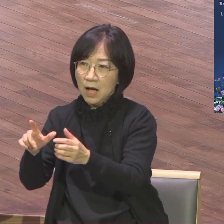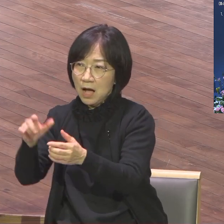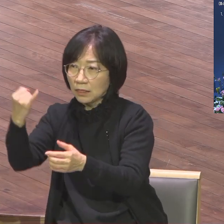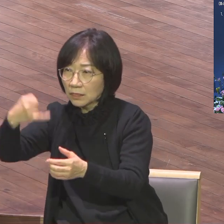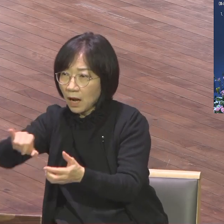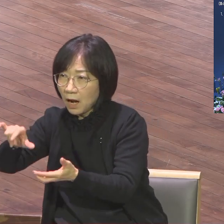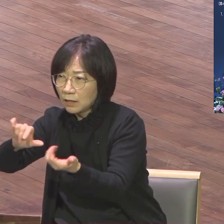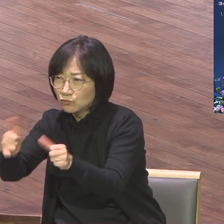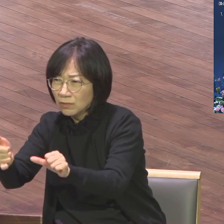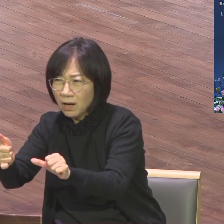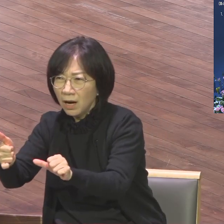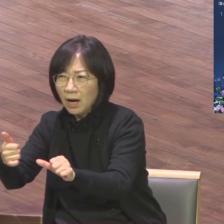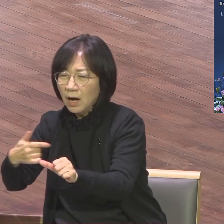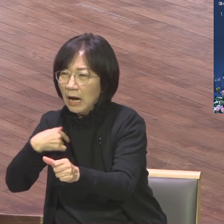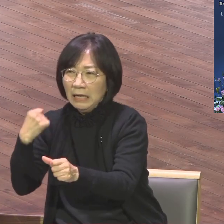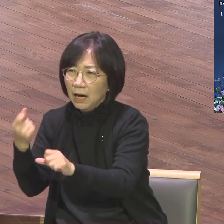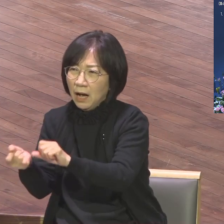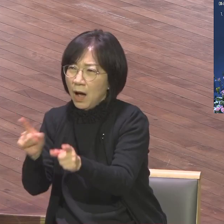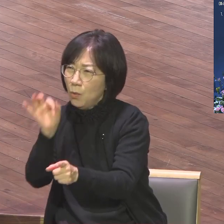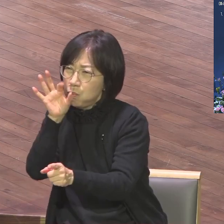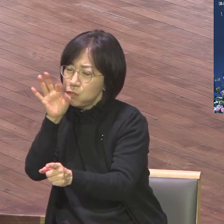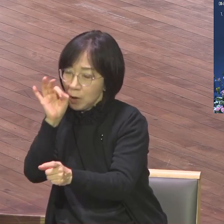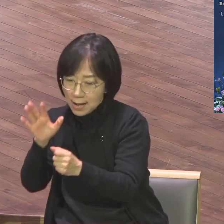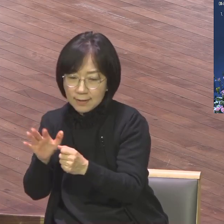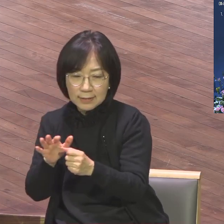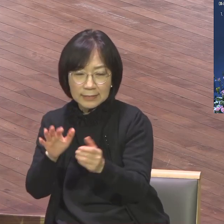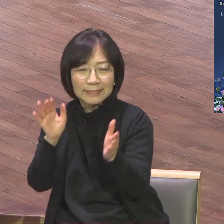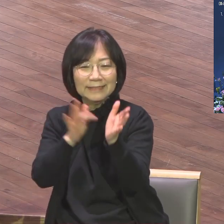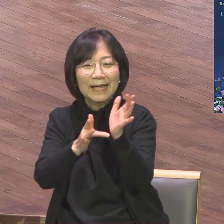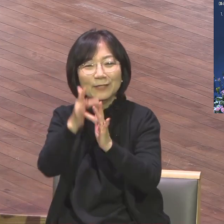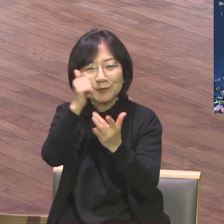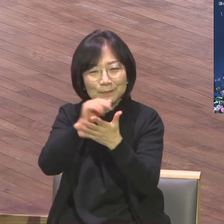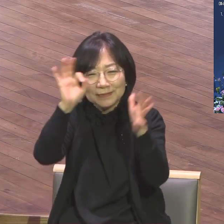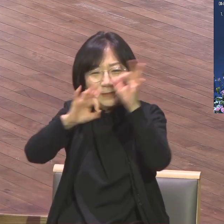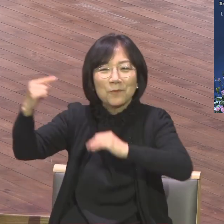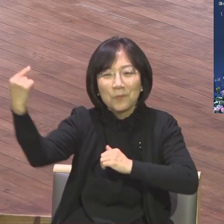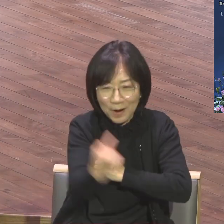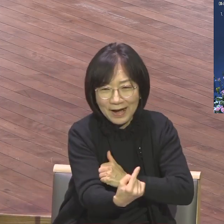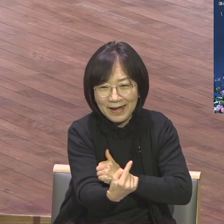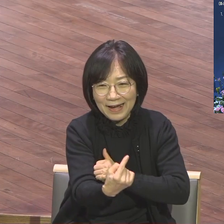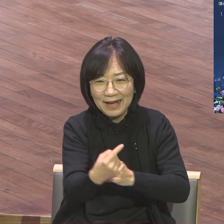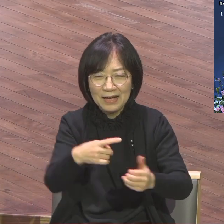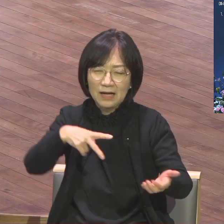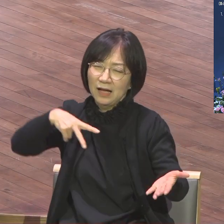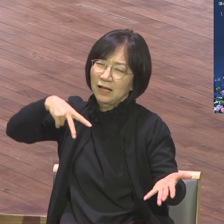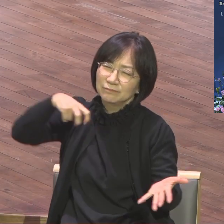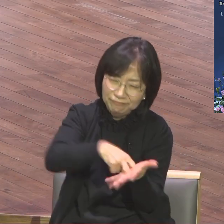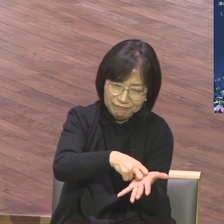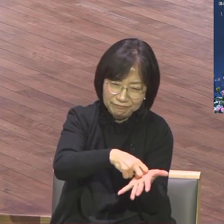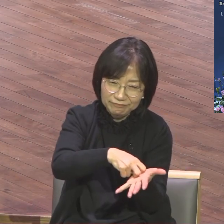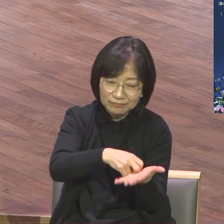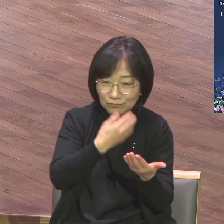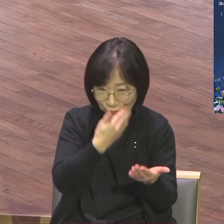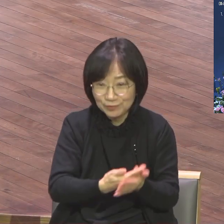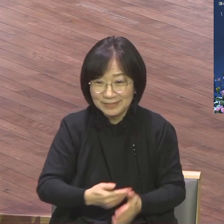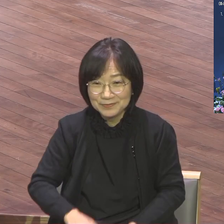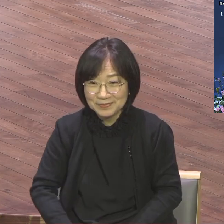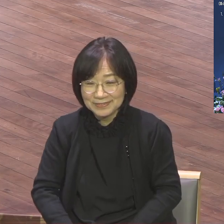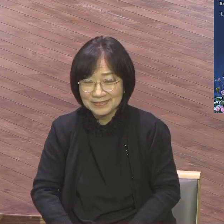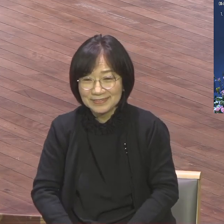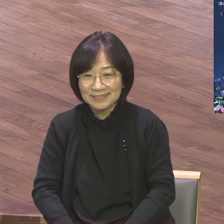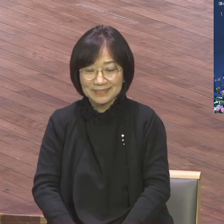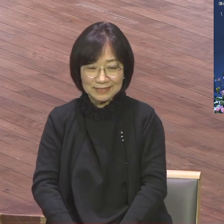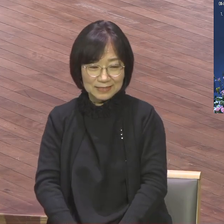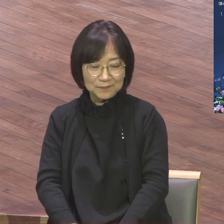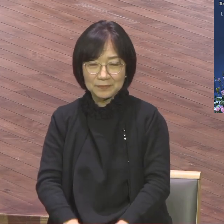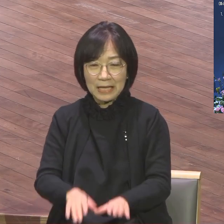예수님께 나왔다. 이게 여기 초점을 맞춰야 돼. 예수님께 나왔다는 게 중요합니다. 저는 오늘 본문 이 야이로의 모습